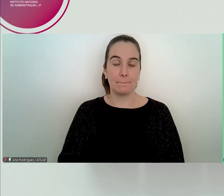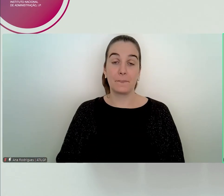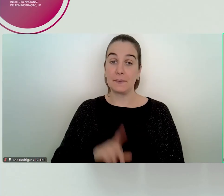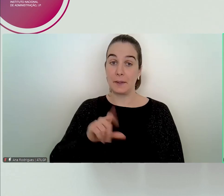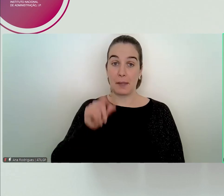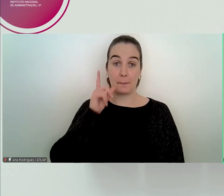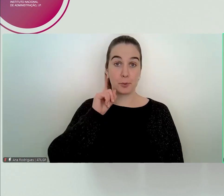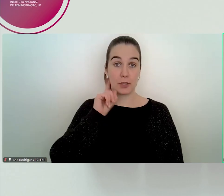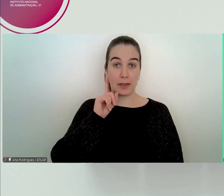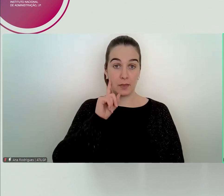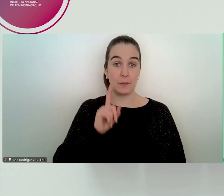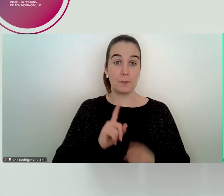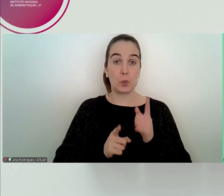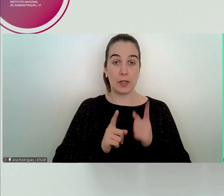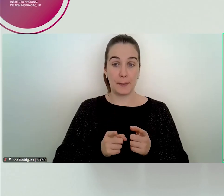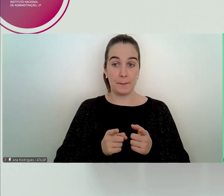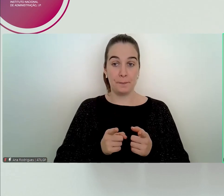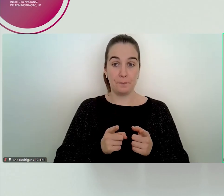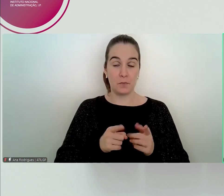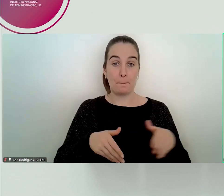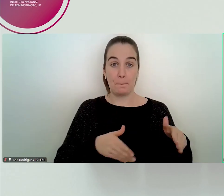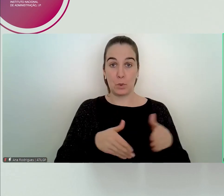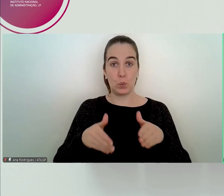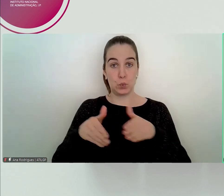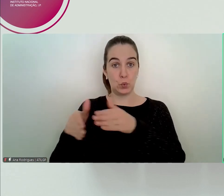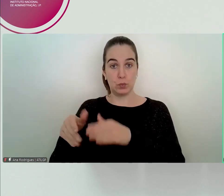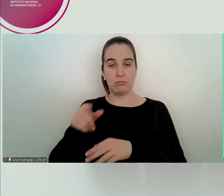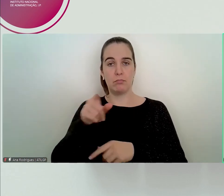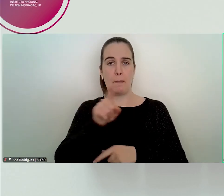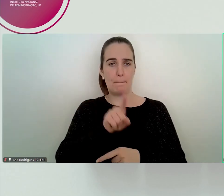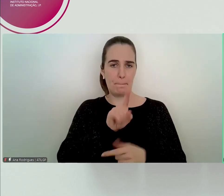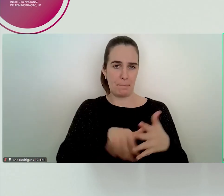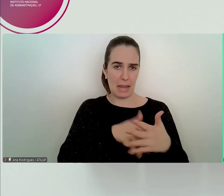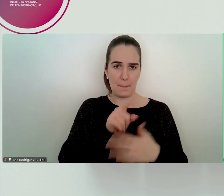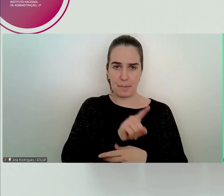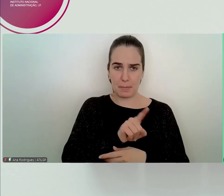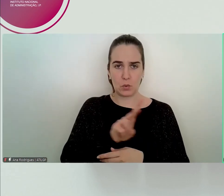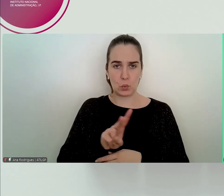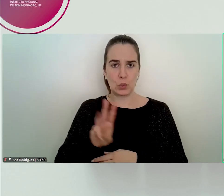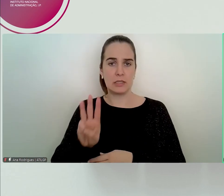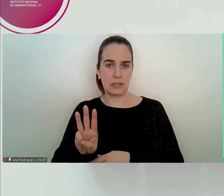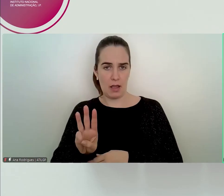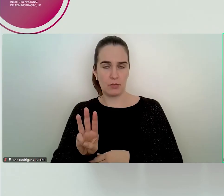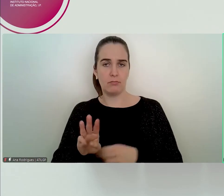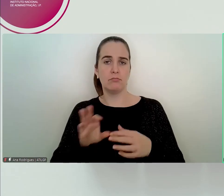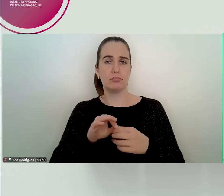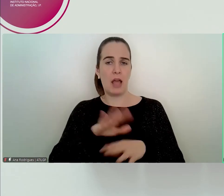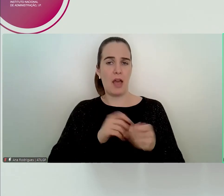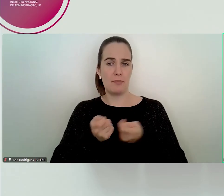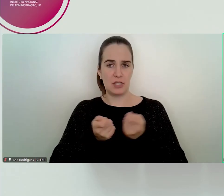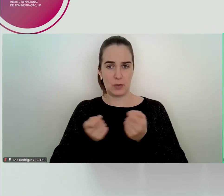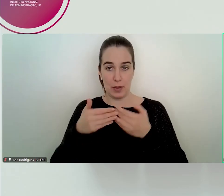importante enfim, este percurso que fez aqui sobre os 3 planos nacionais de administração aberta.